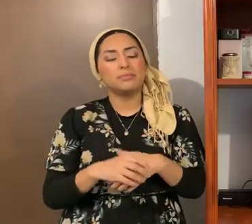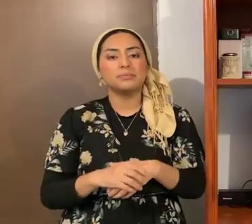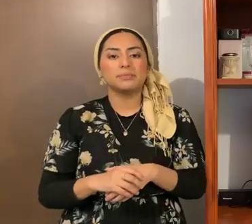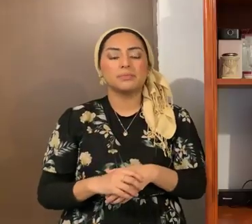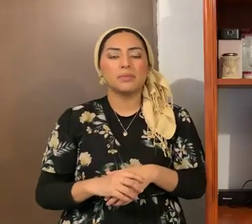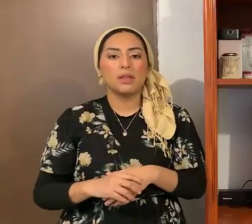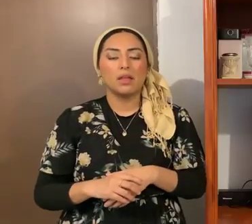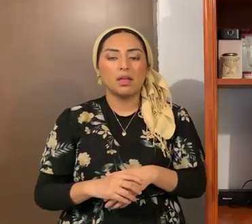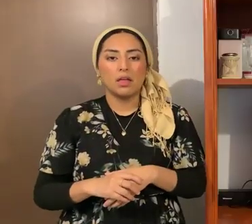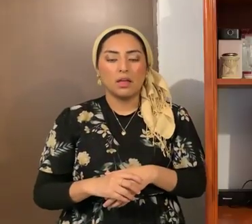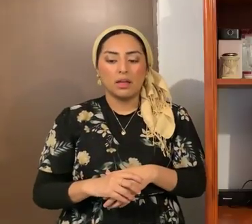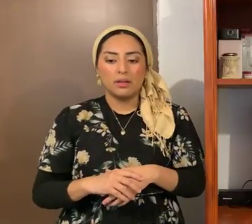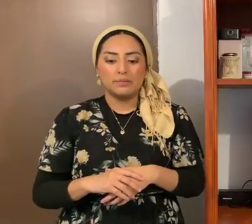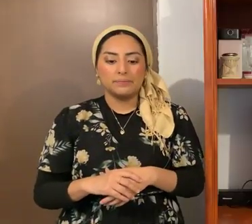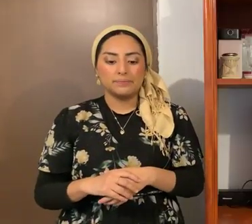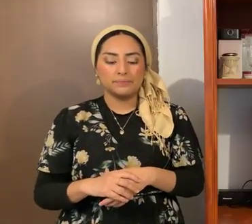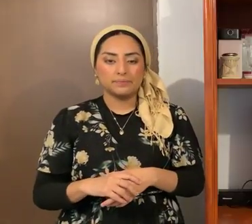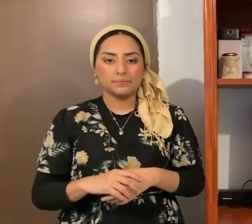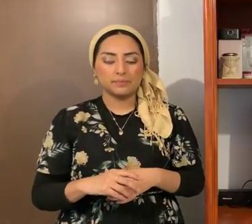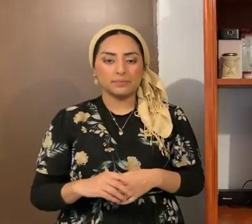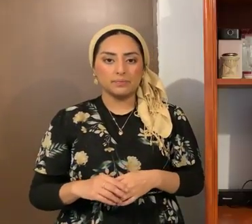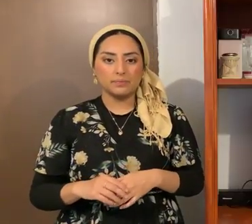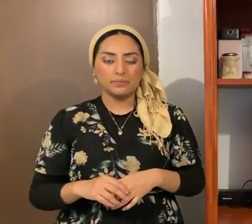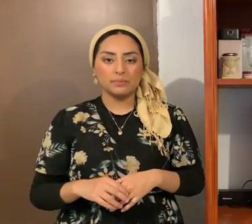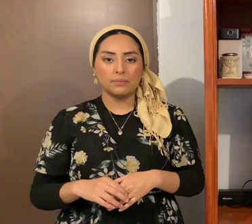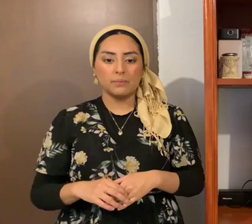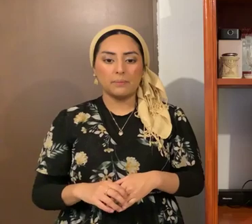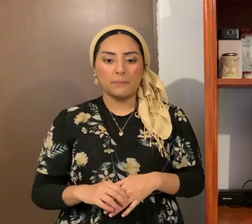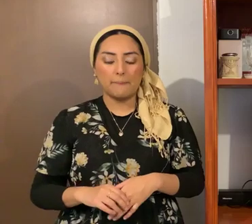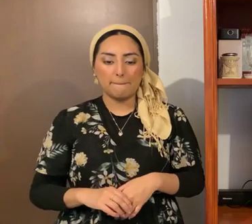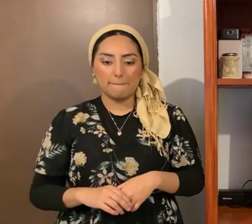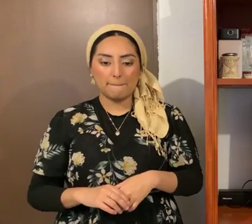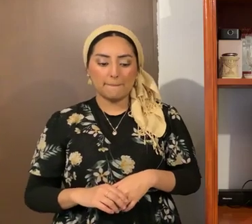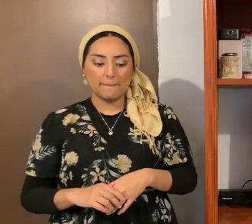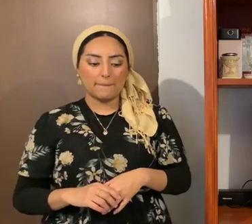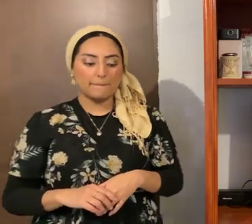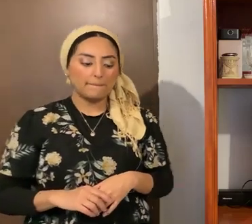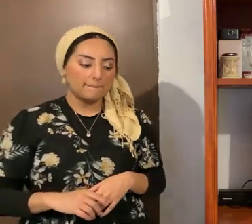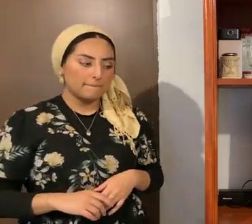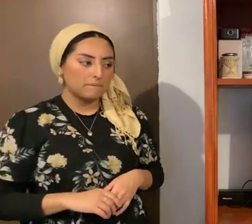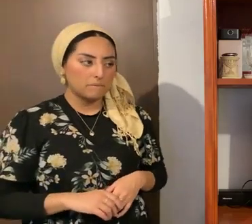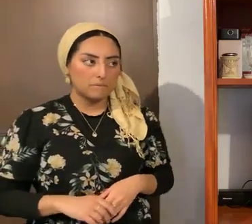La similitud entre la parashá y la Haftarah